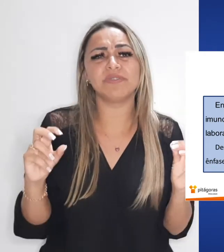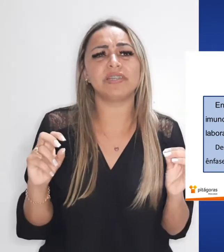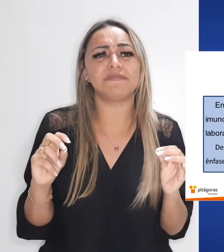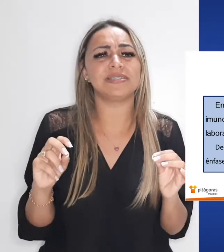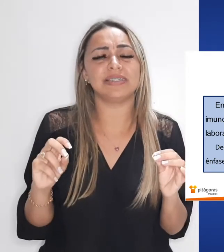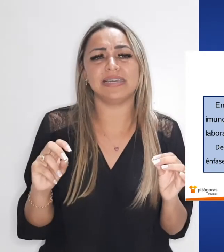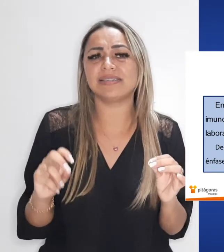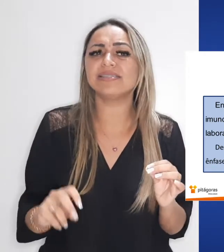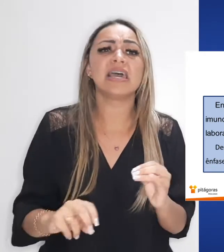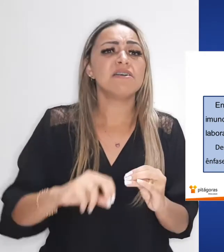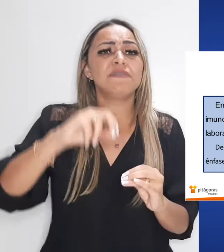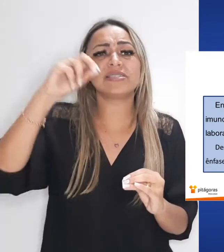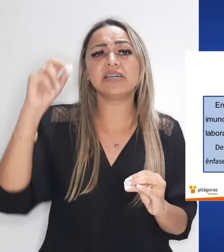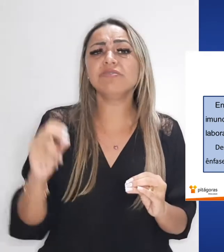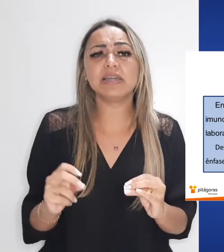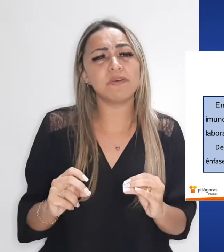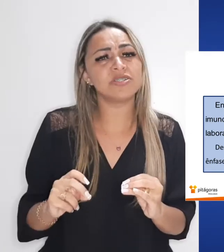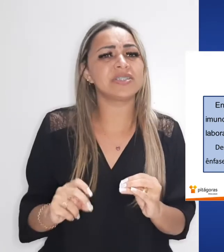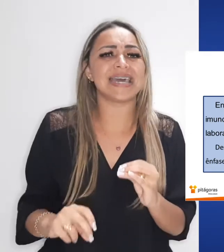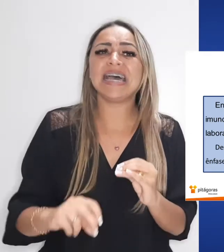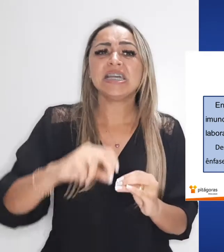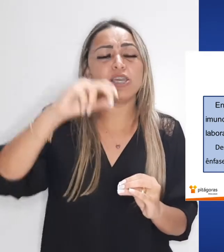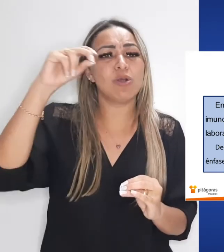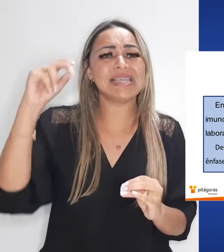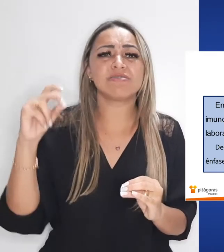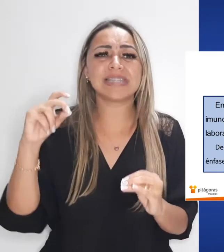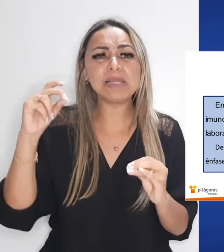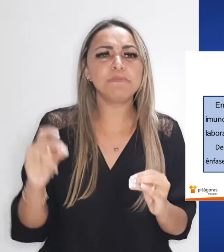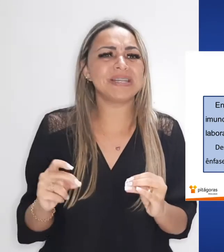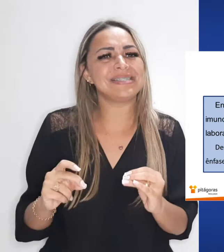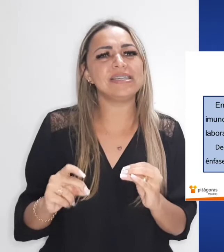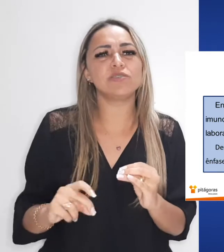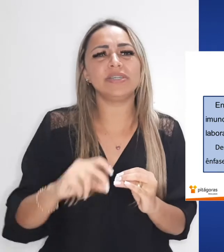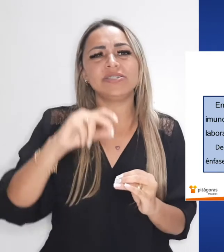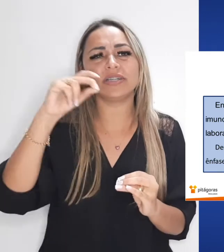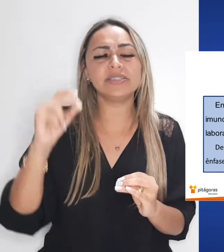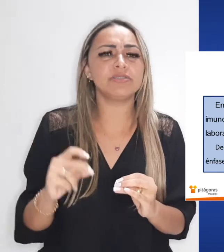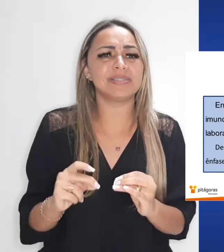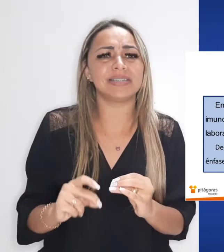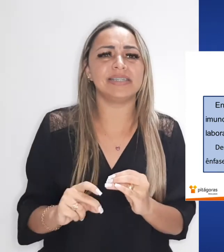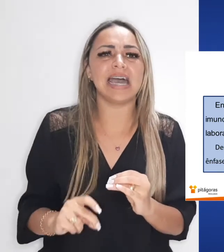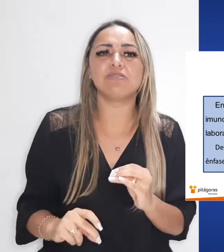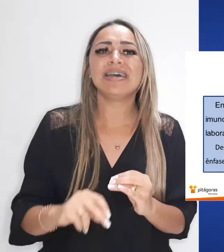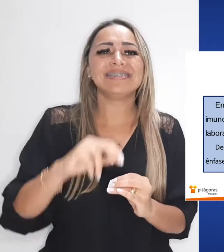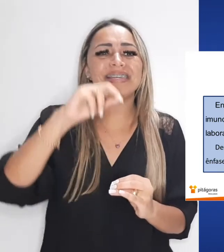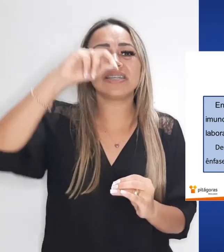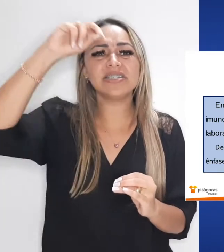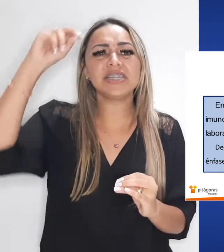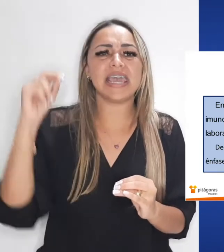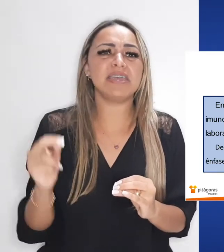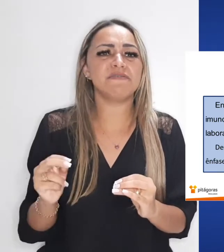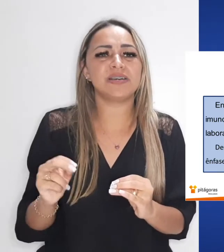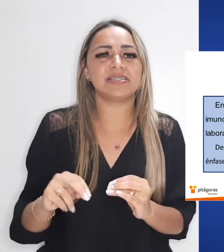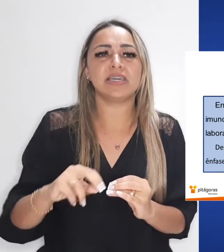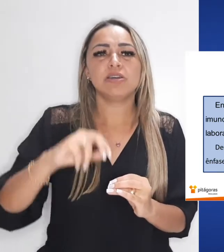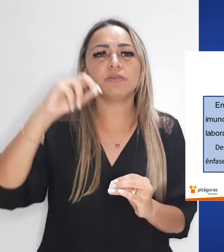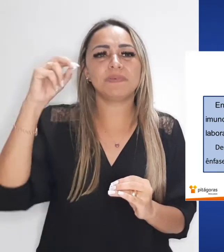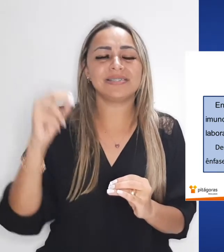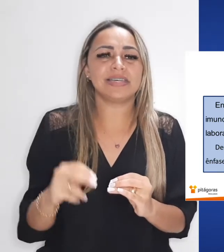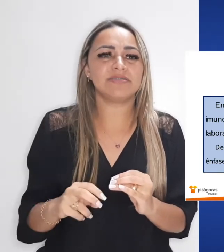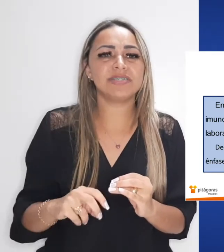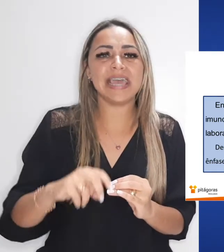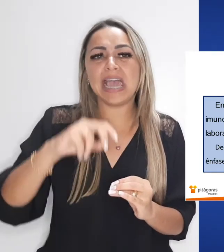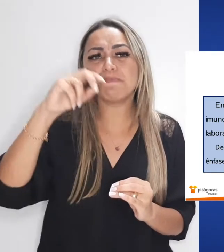principais imunodeficiências, visando demonstrar que o resultado preciso e diante do cenário tem grande ênfase